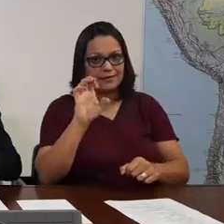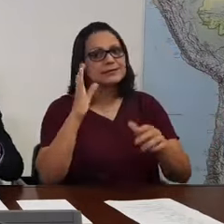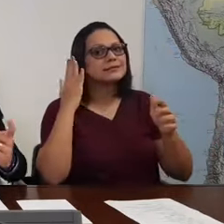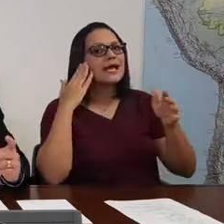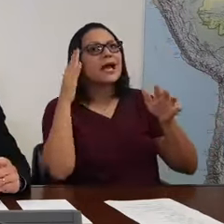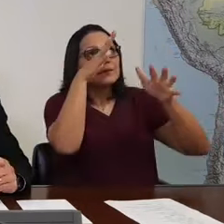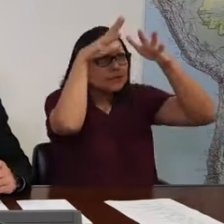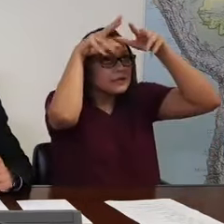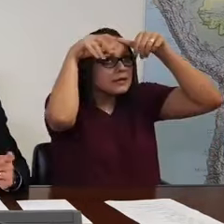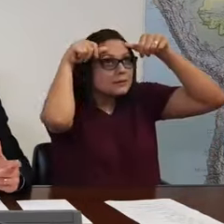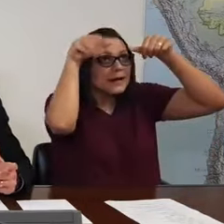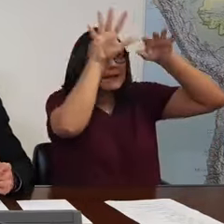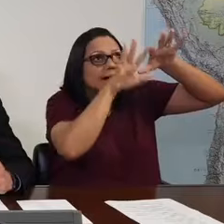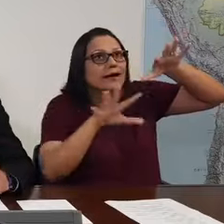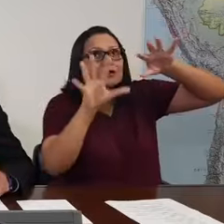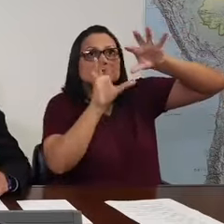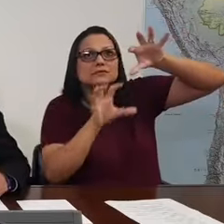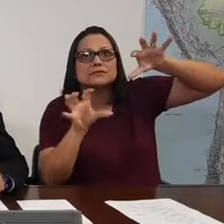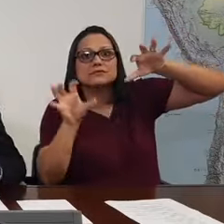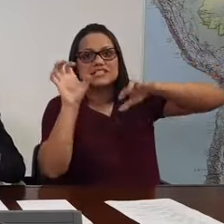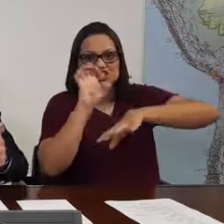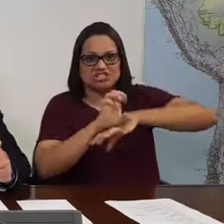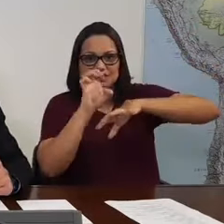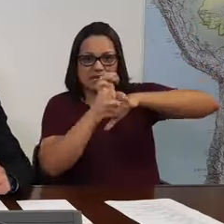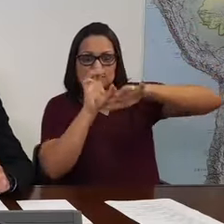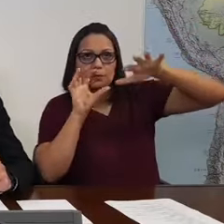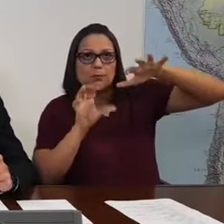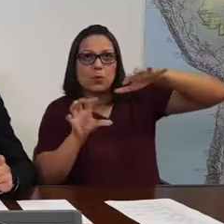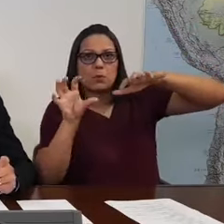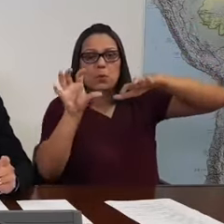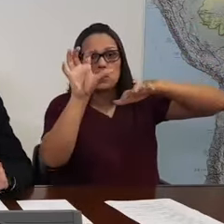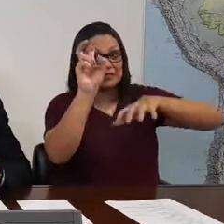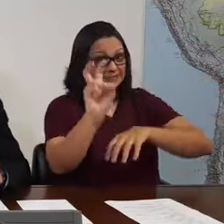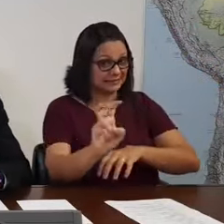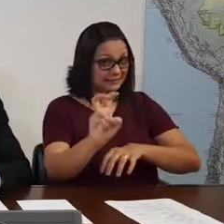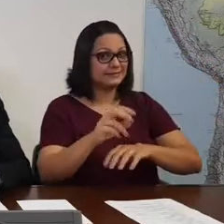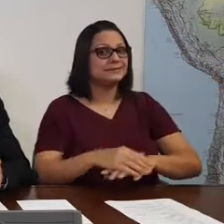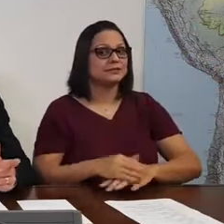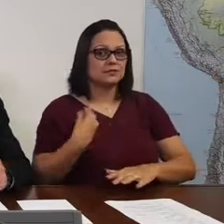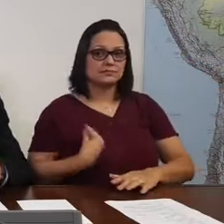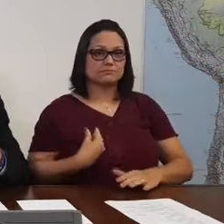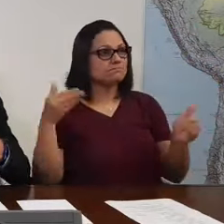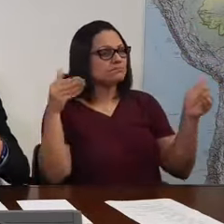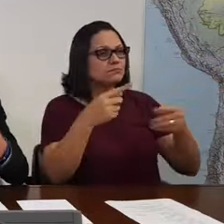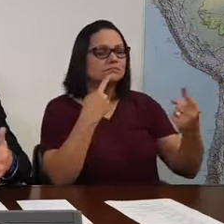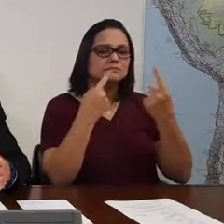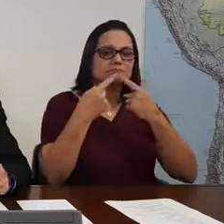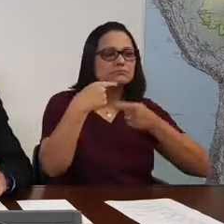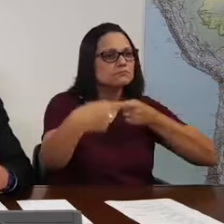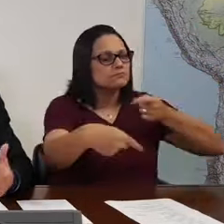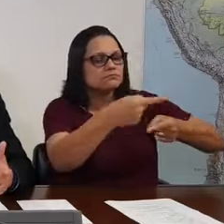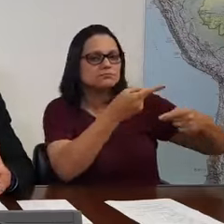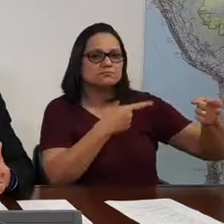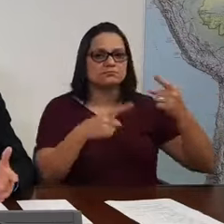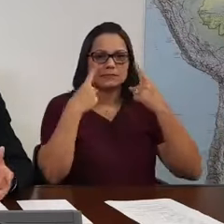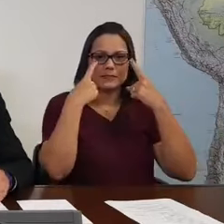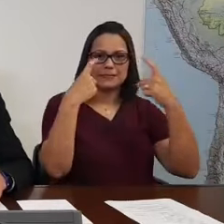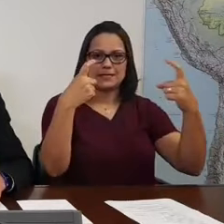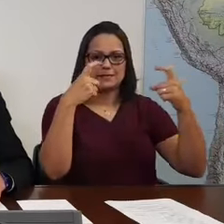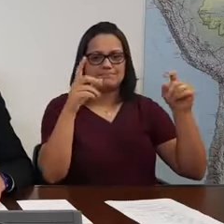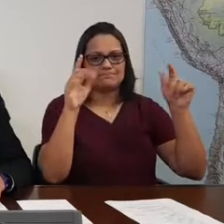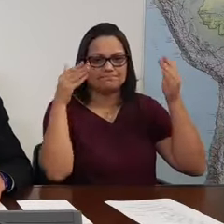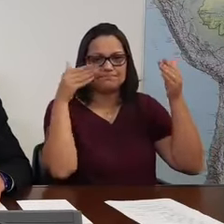Manaus envolve 5 estados, se não me engano, na região ali. Então, presentes, discutindo muita coisa de interesse para a